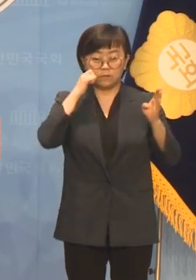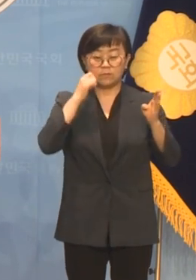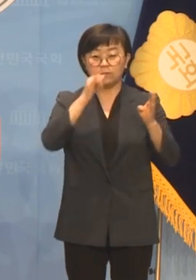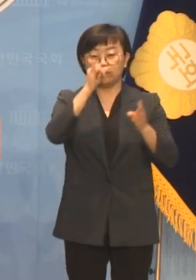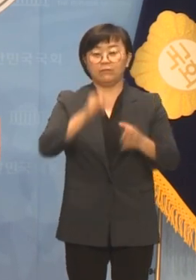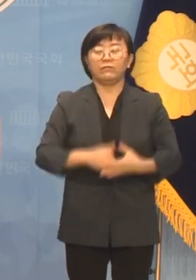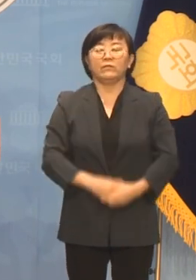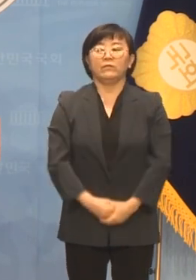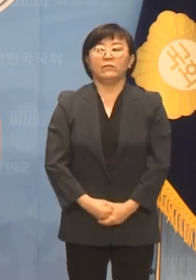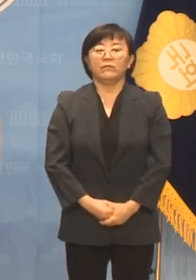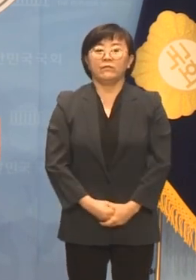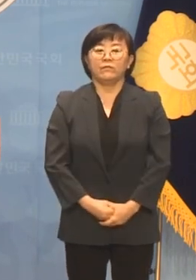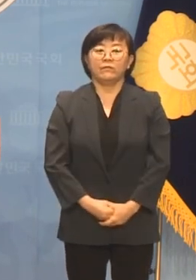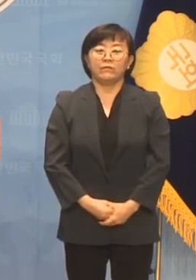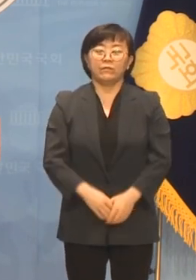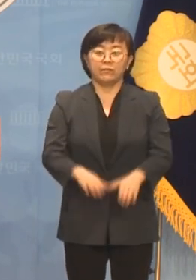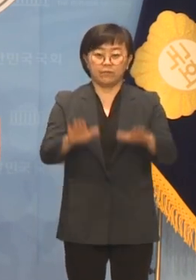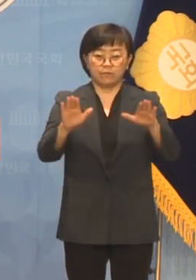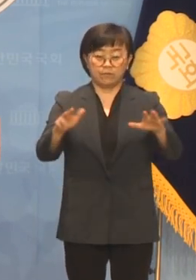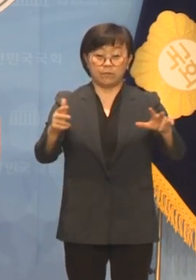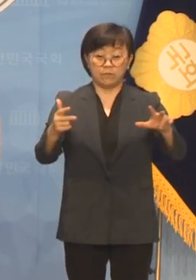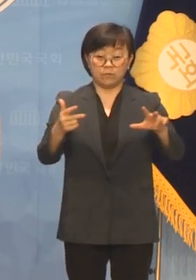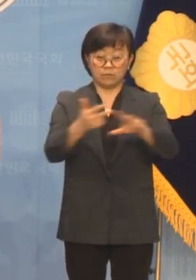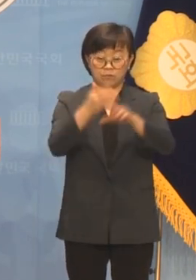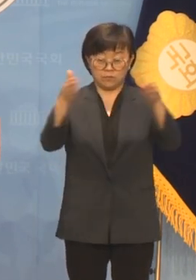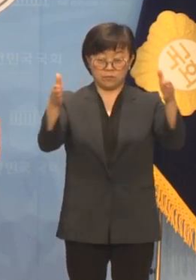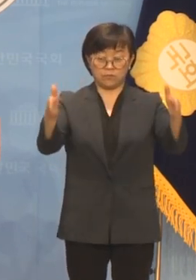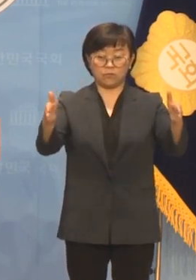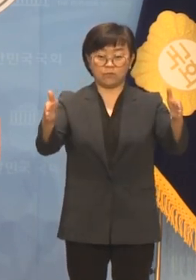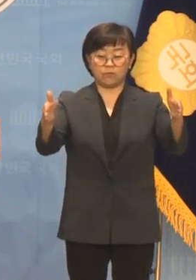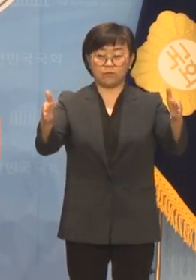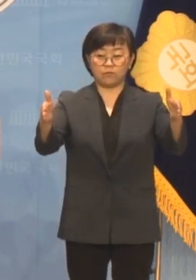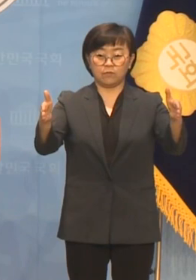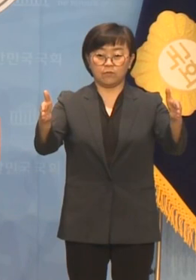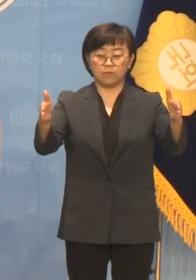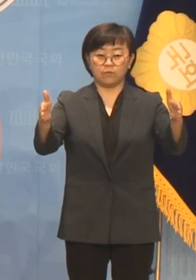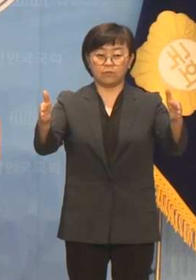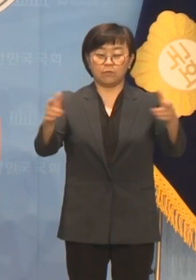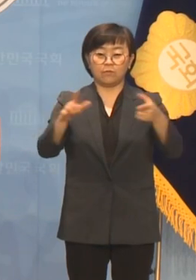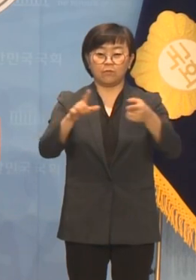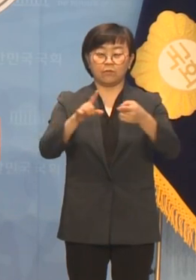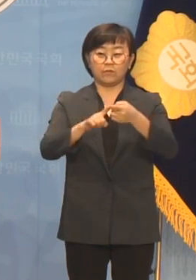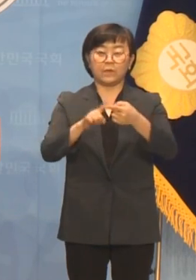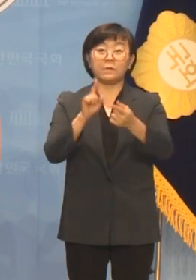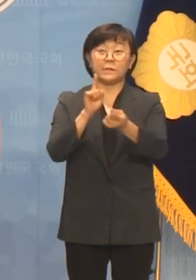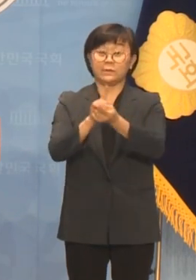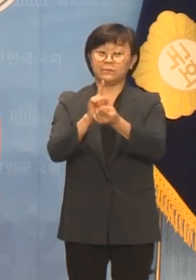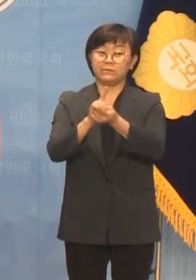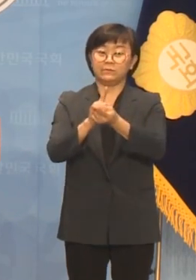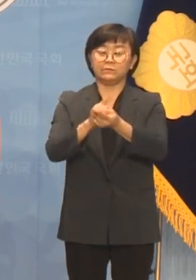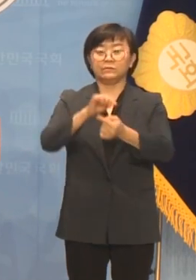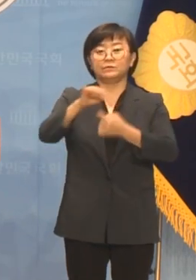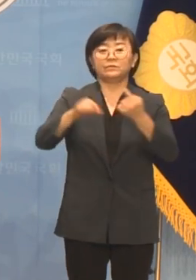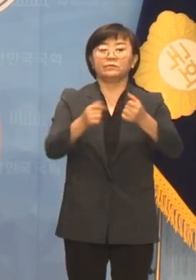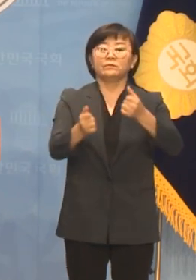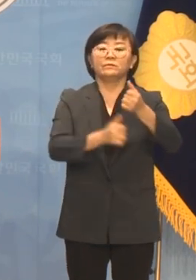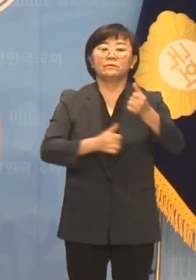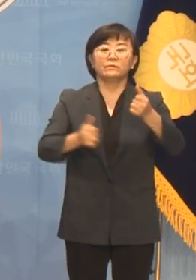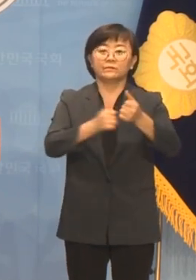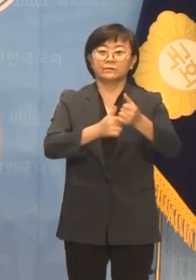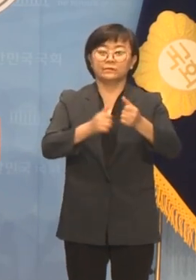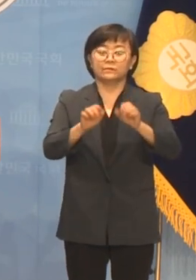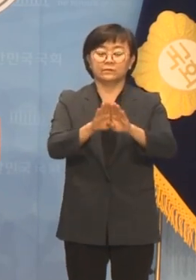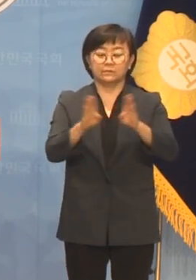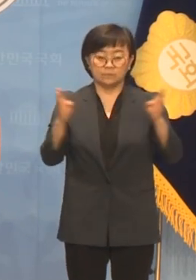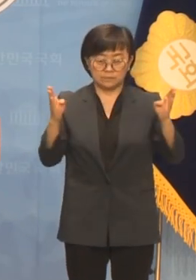있습니다. 사실 이번 주에도 저는 이양수 수석을 만나서 운영위를 좀